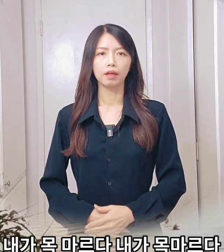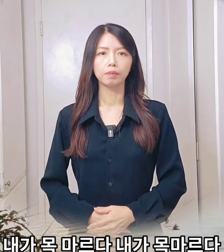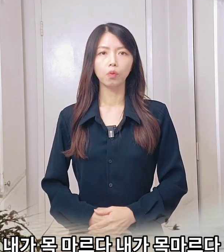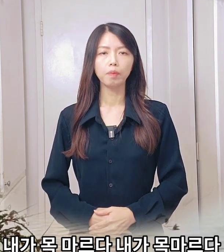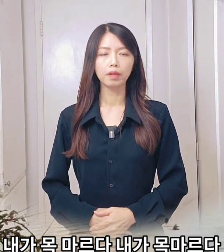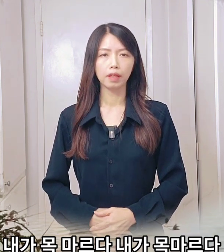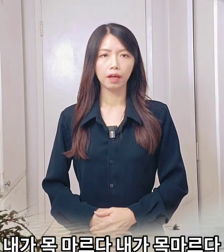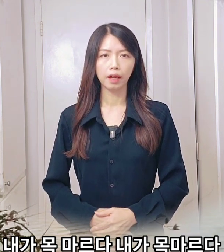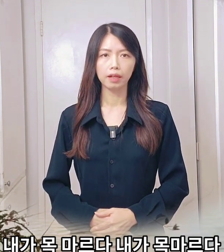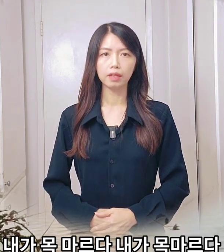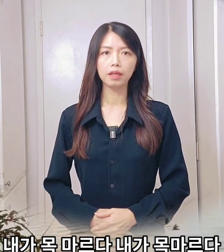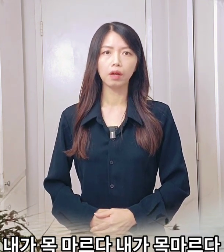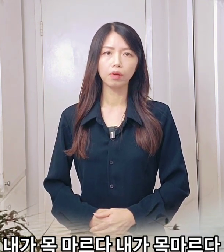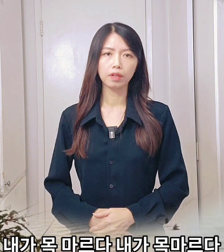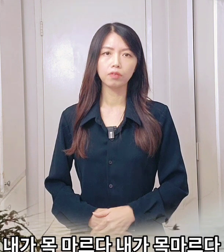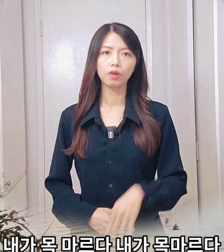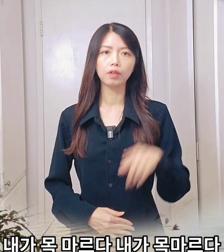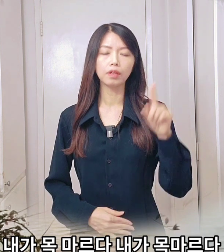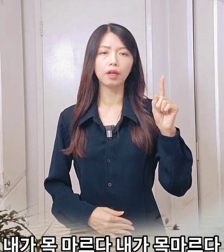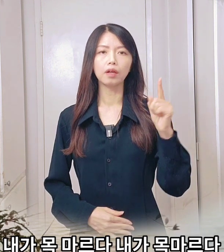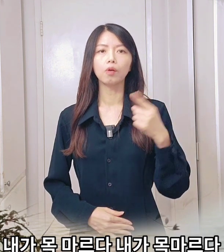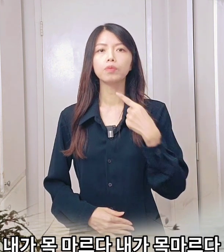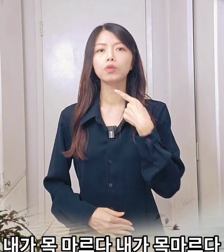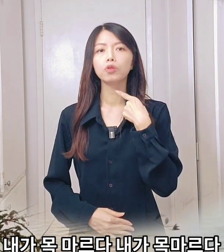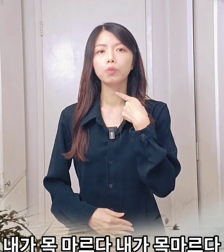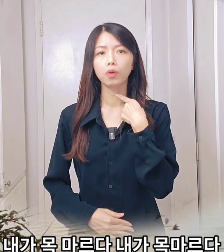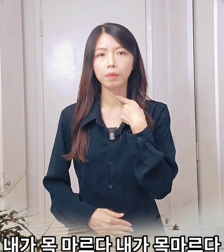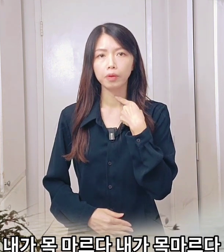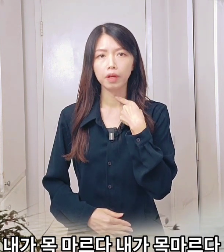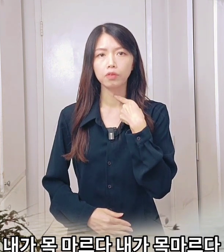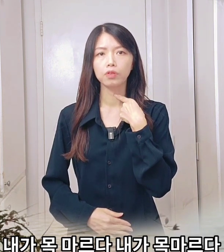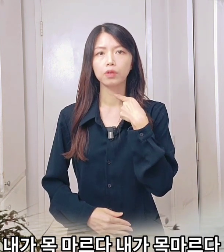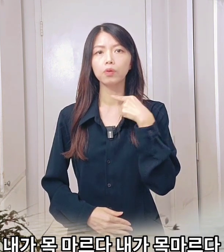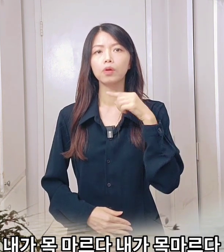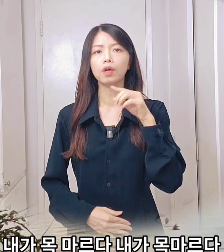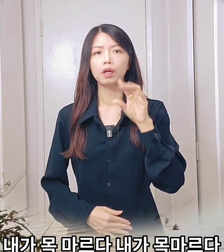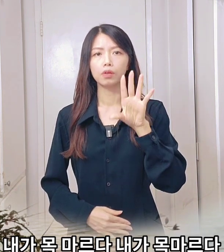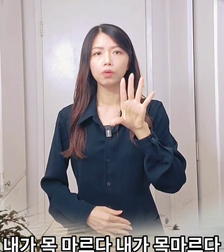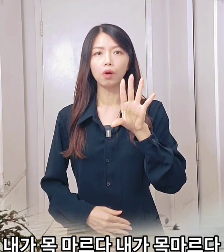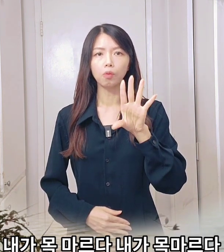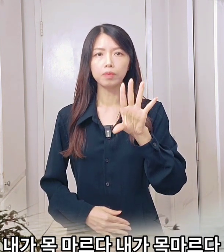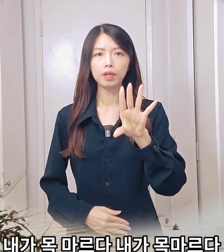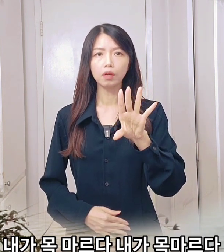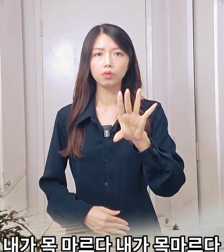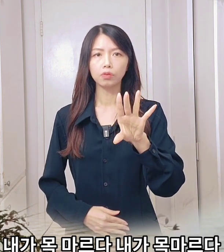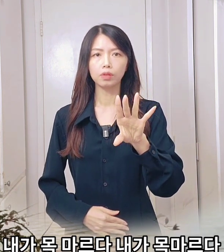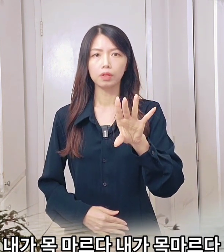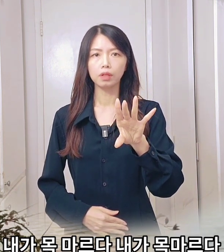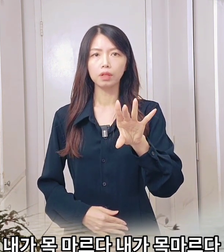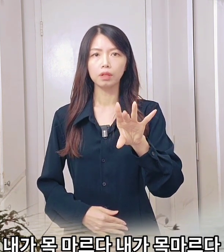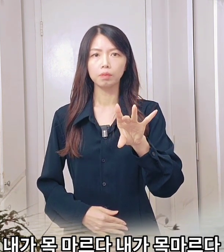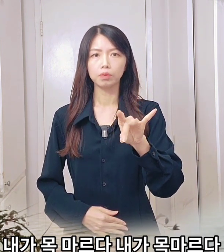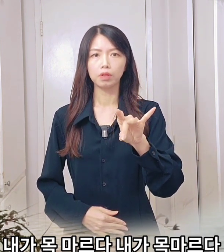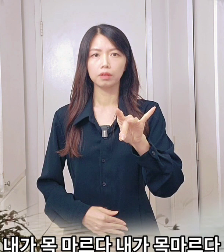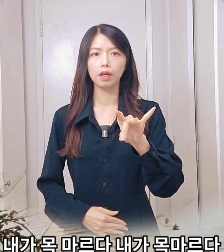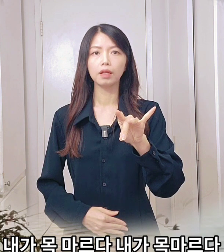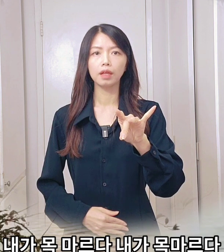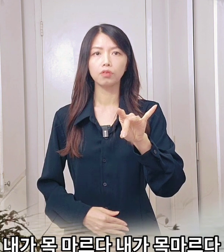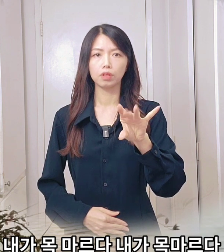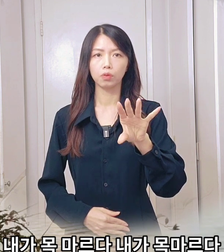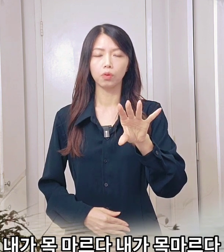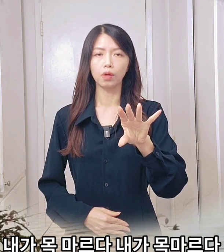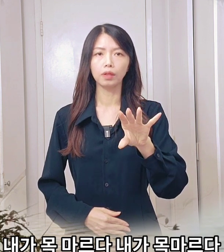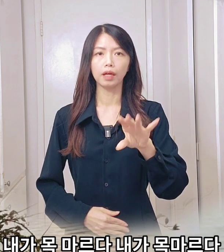목마르다, 목마르다. 갈증이라고 하는 대수어는 검지로 목을 한번 대주시고 그리고 엄지하고 중지를